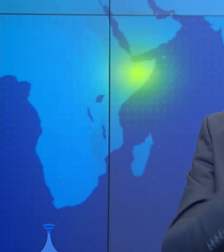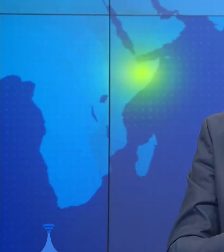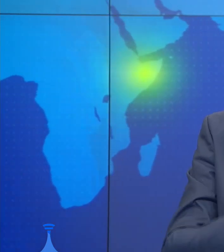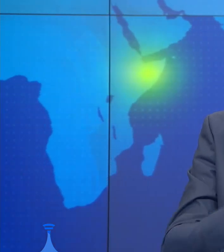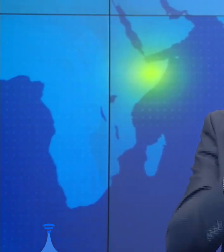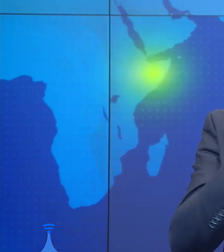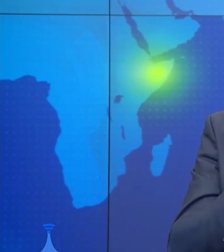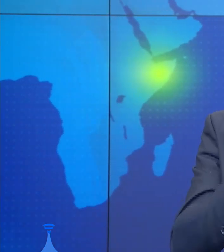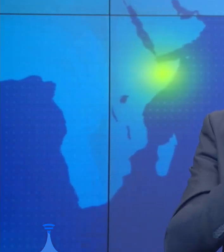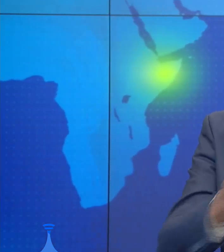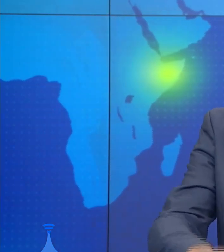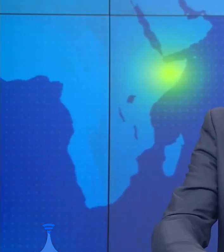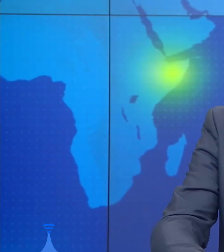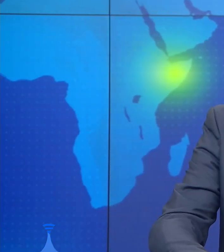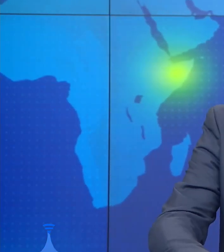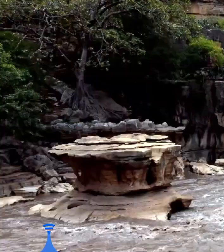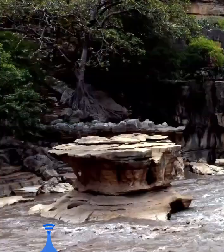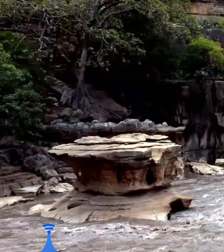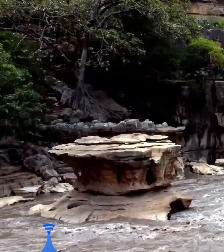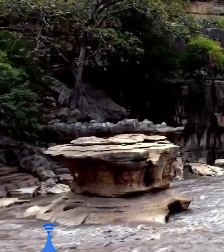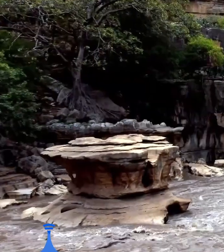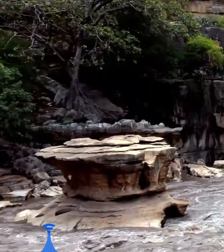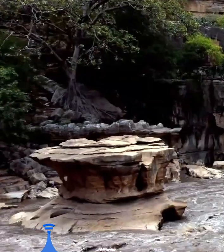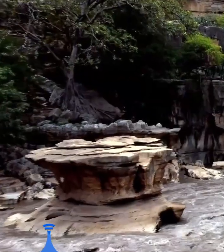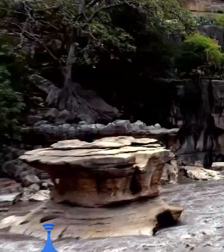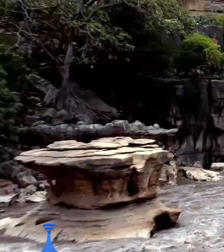ሊቀንሱ እንደሚችሉ ይገለጻል።